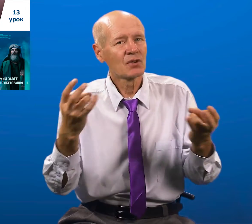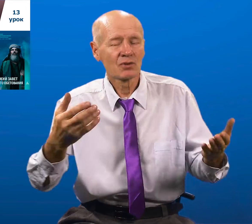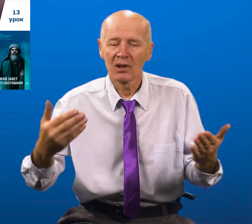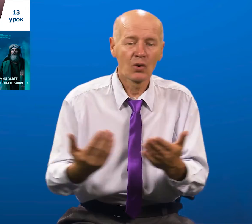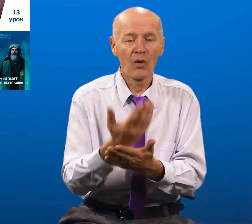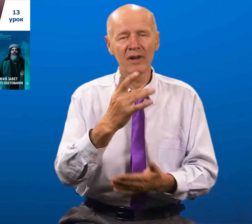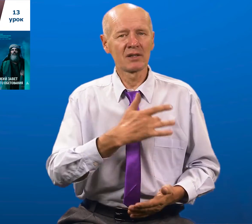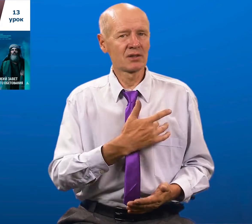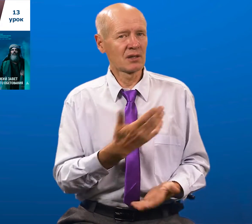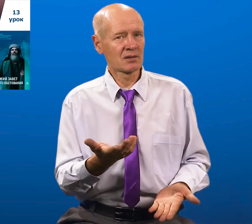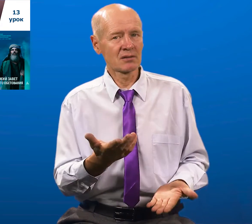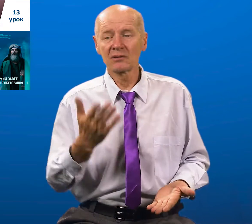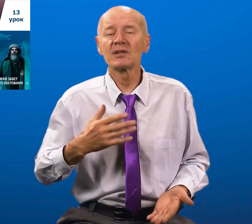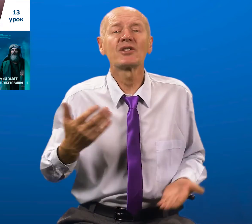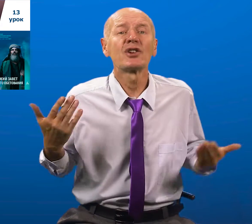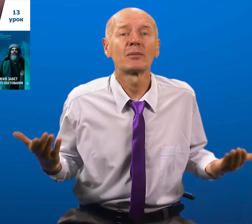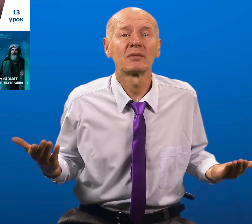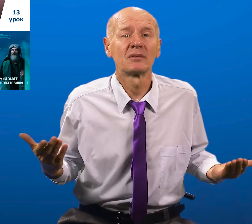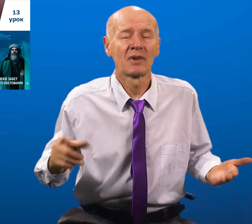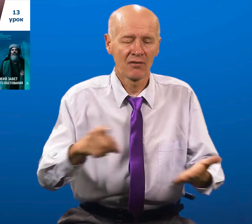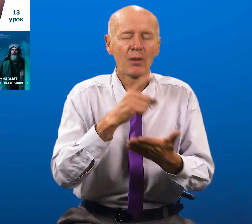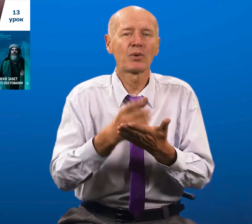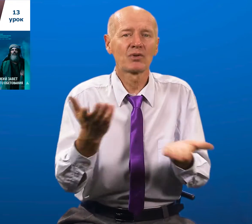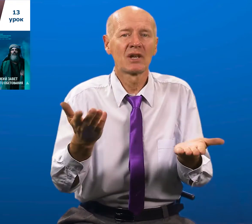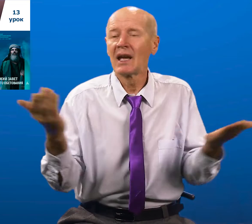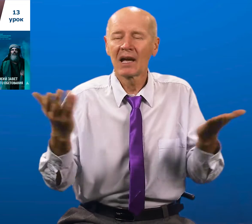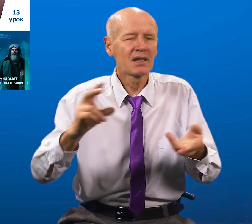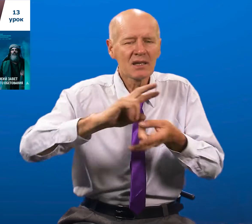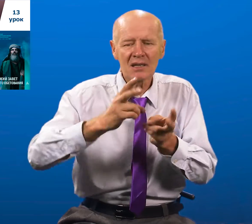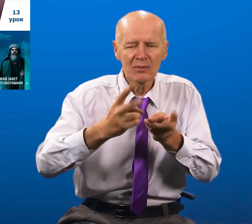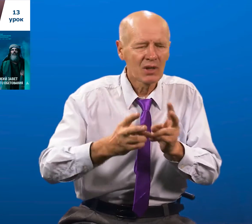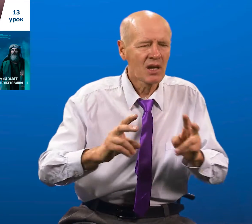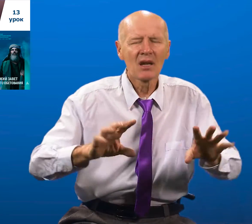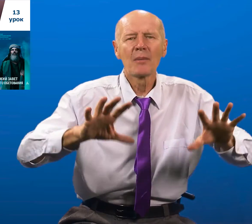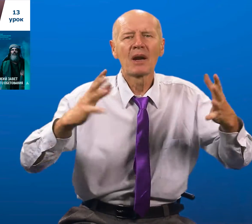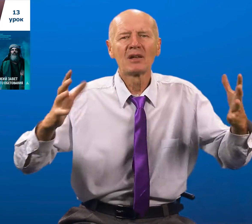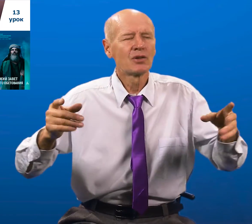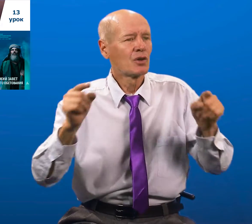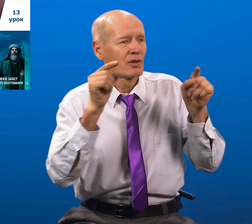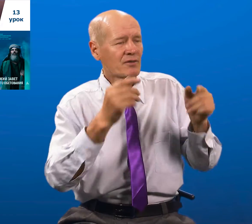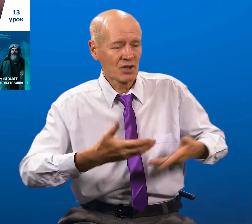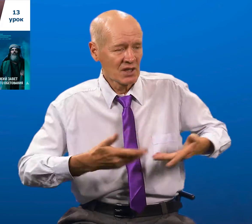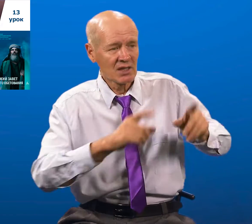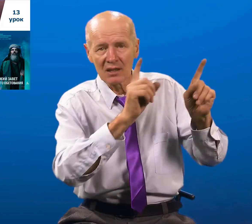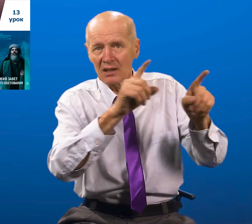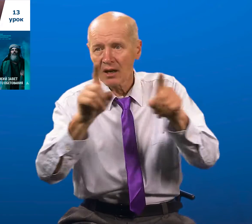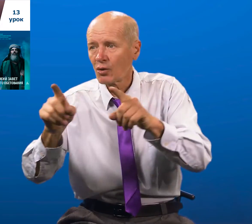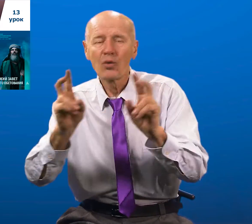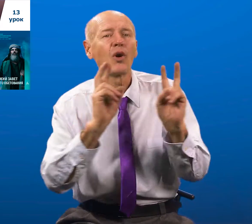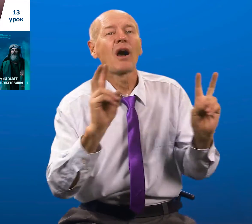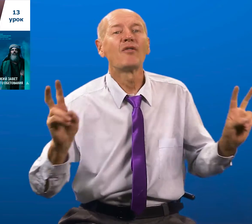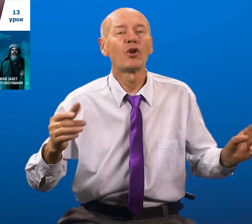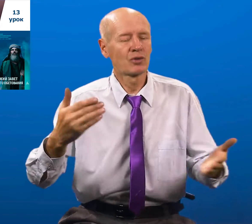новое сердце. И какие изменения происходят в жизни тех, у кого появляется